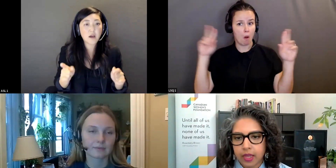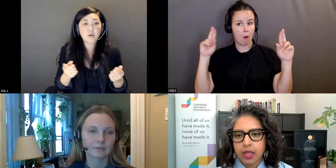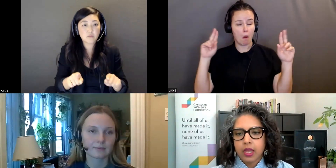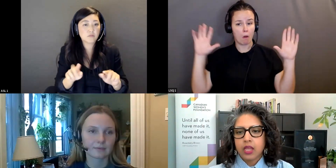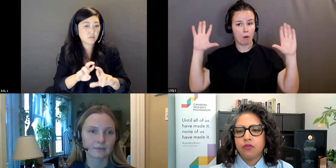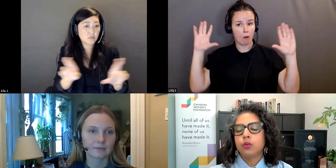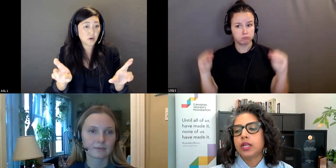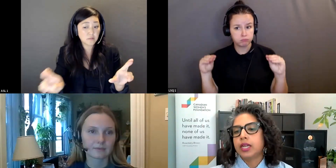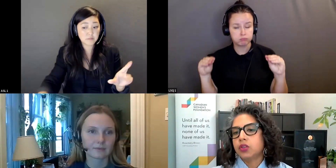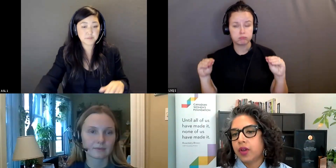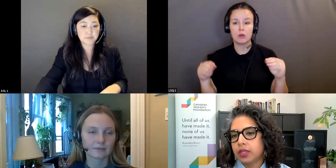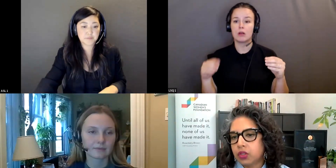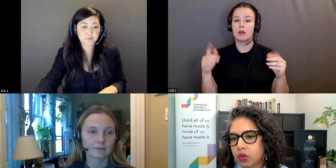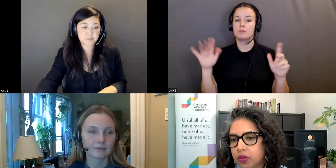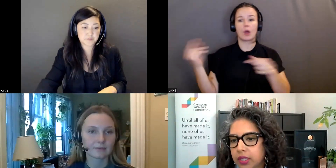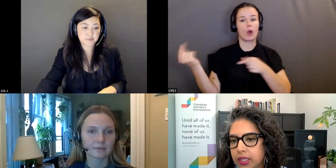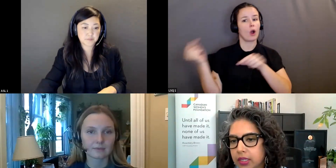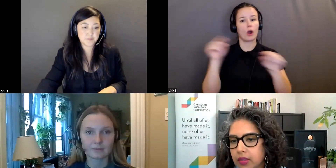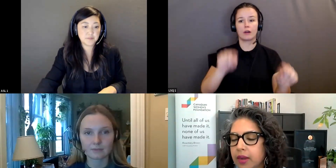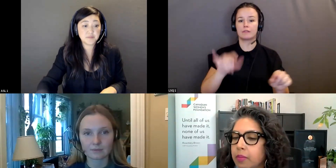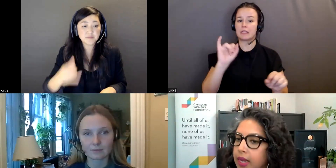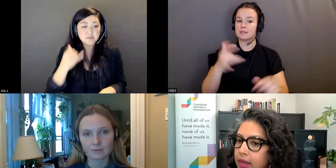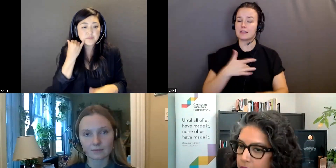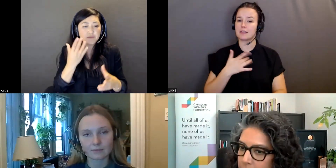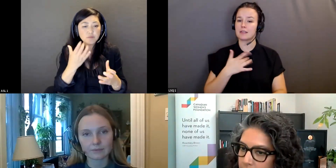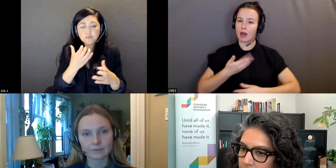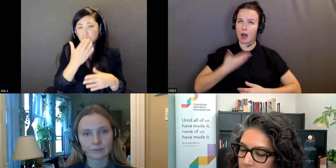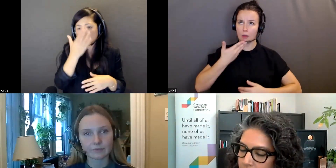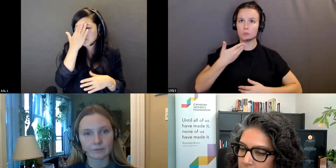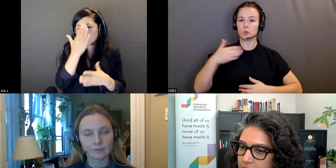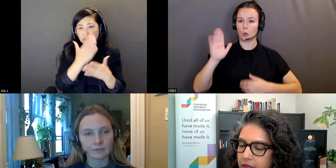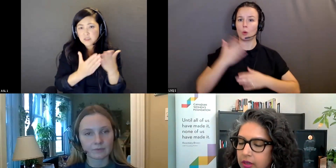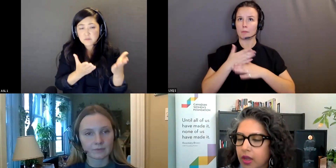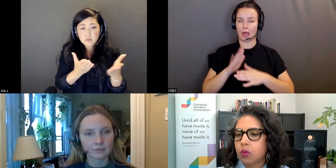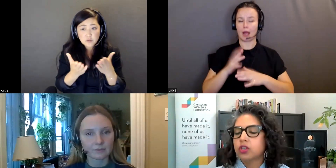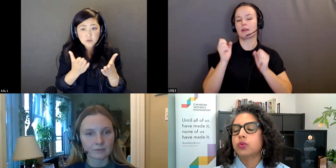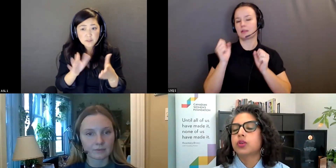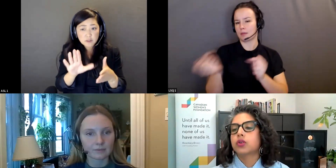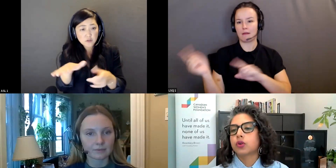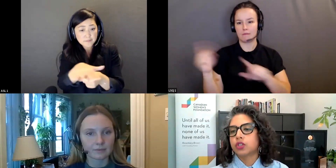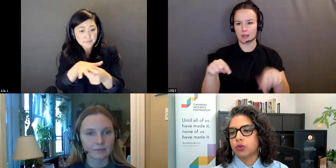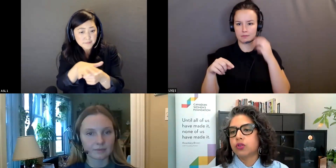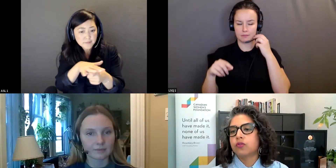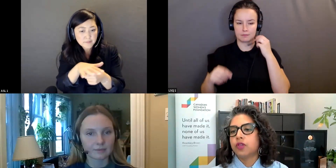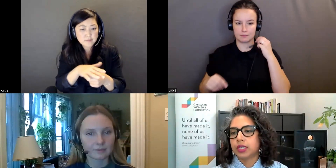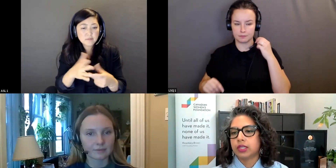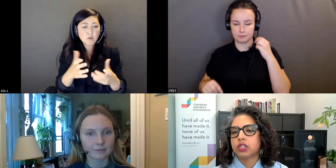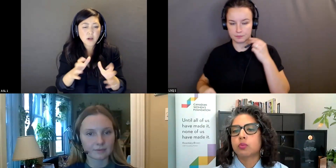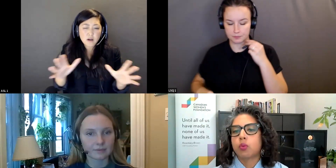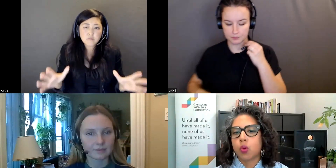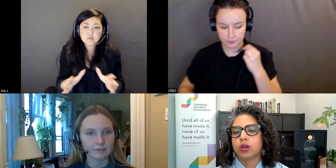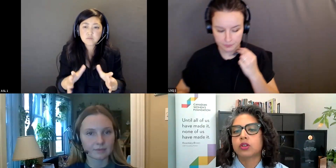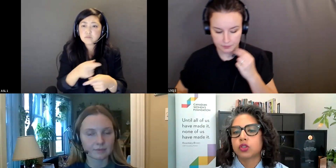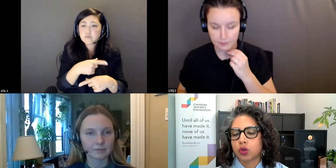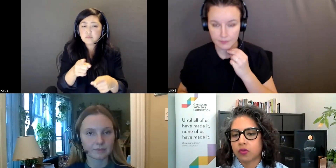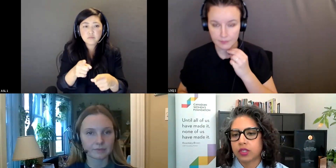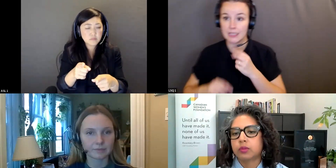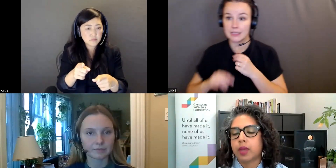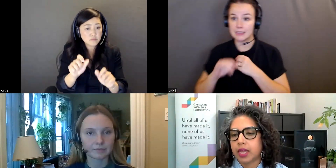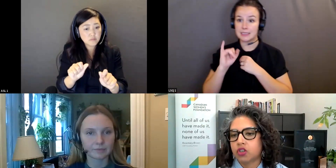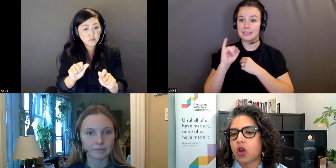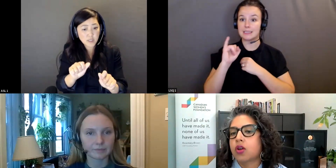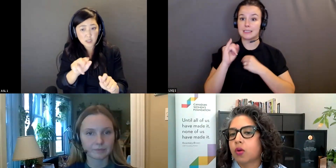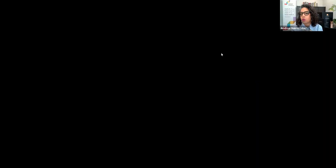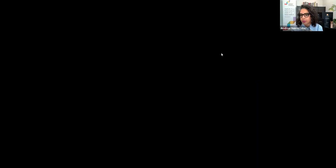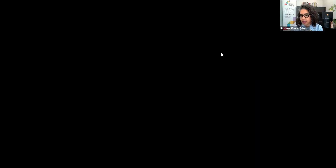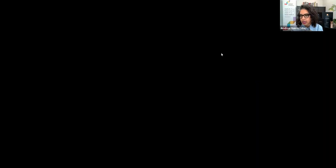et vous pourrez revenir lorsque vous vous sentez prêt. Si vous voulez trouver des services qui peuvent vous aider